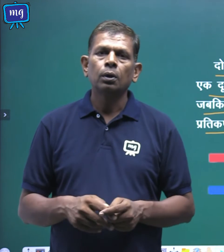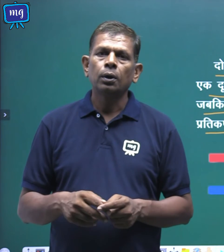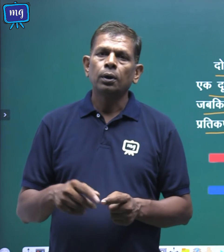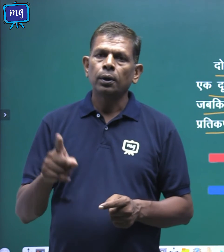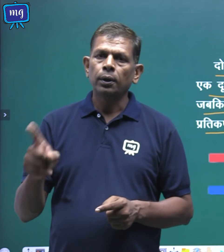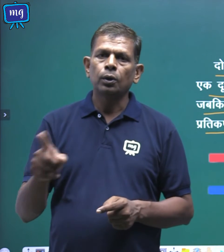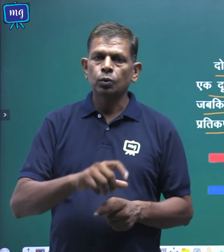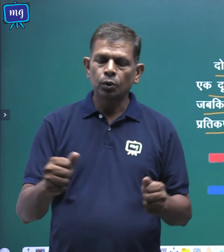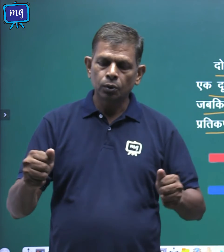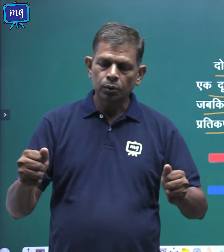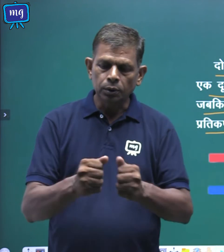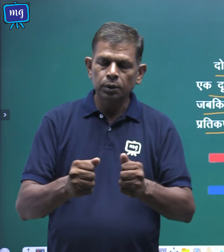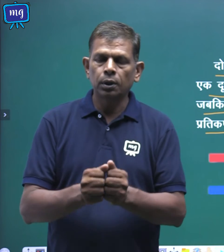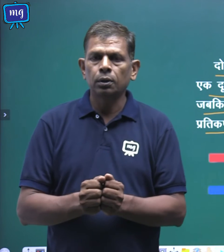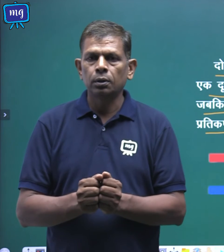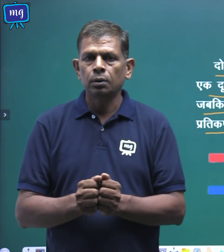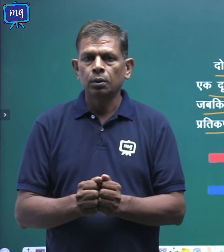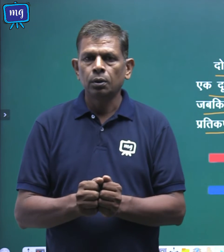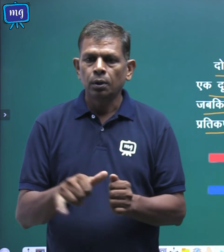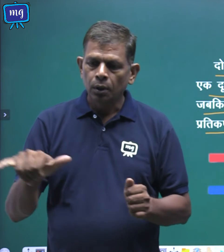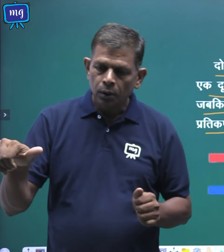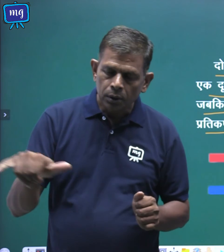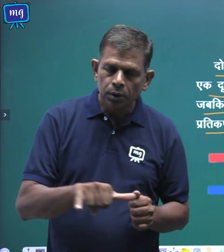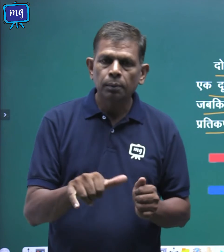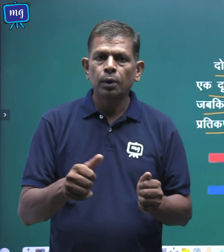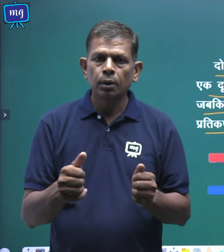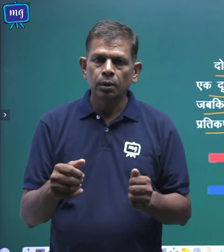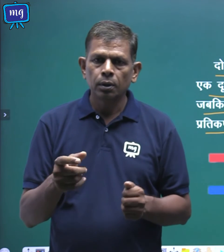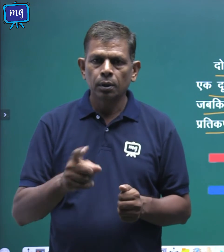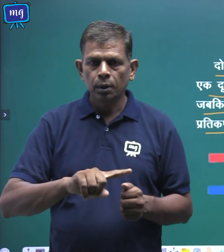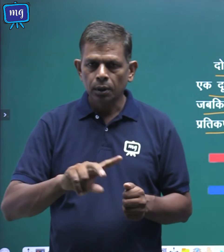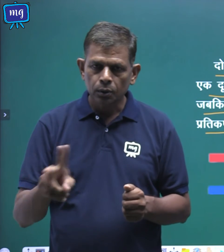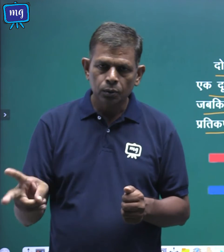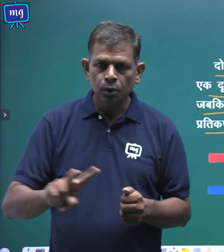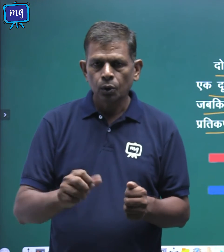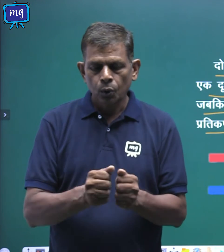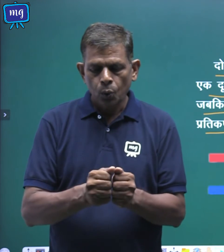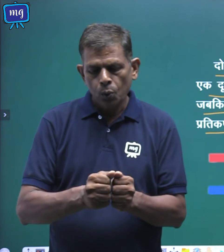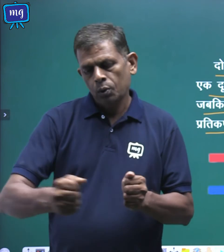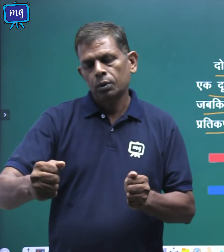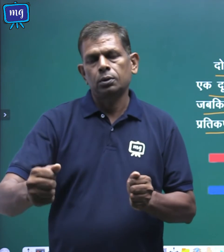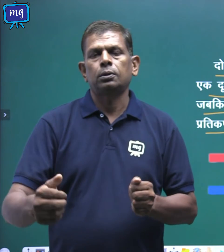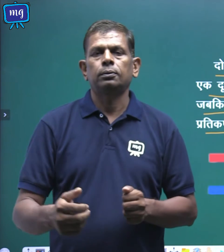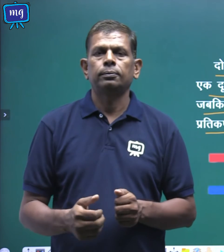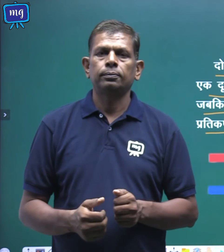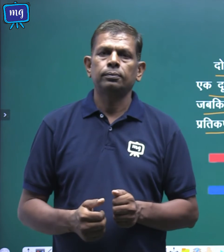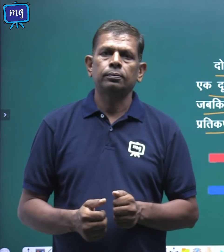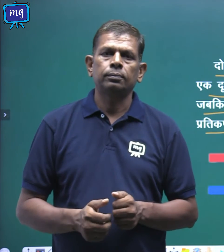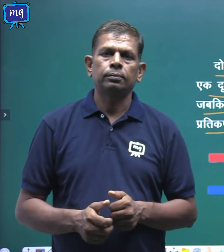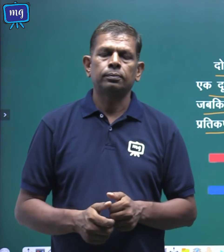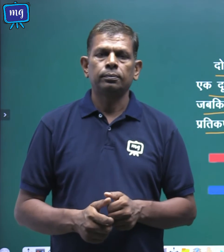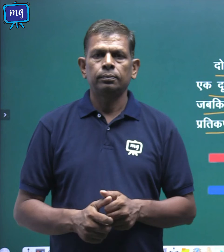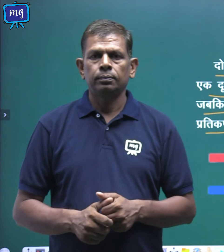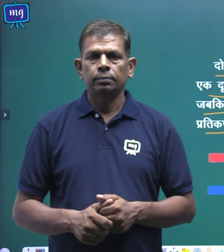एक दूसरे को खींचते हैं और समान ध्रुव एक दूसरे को दूर